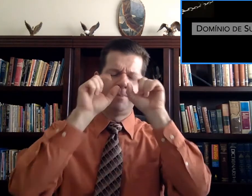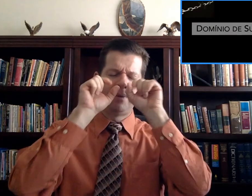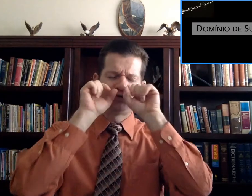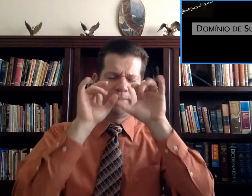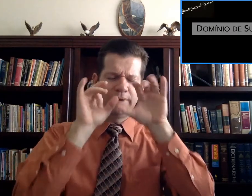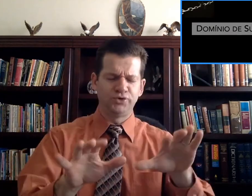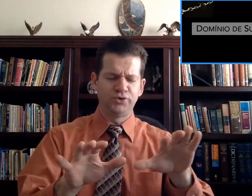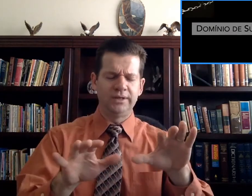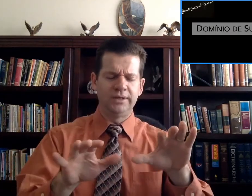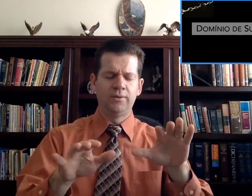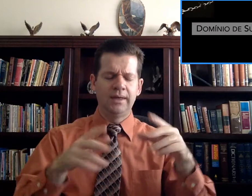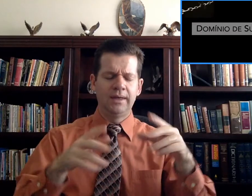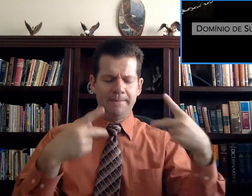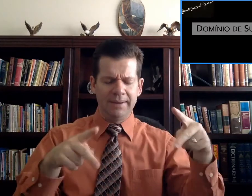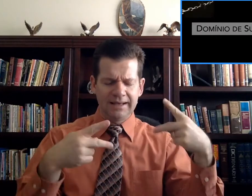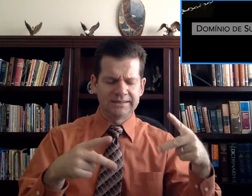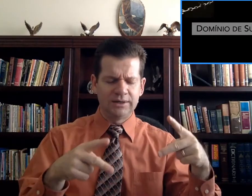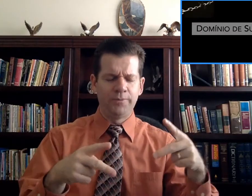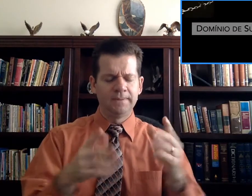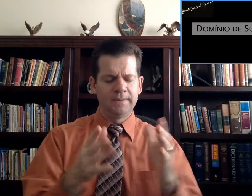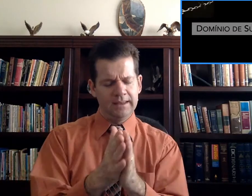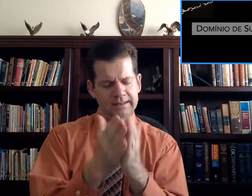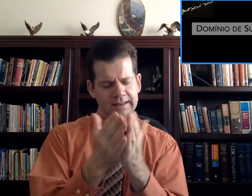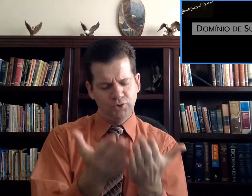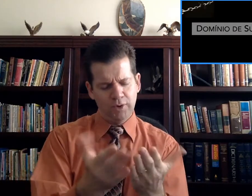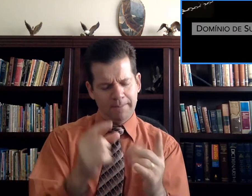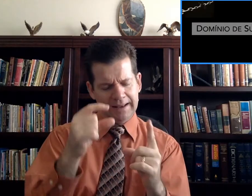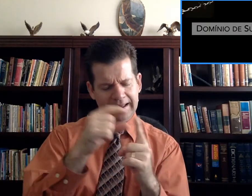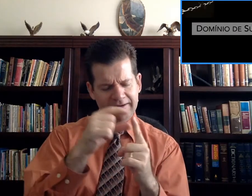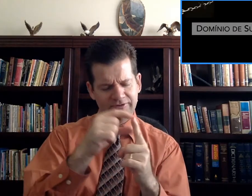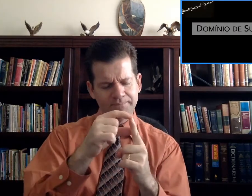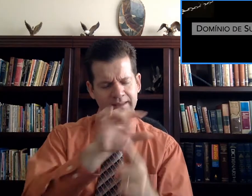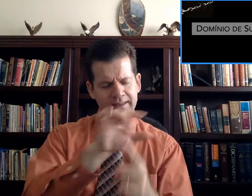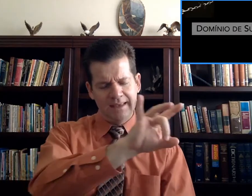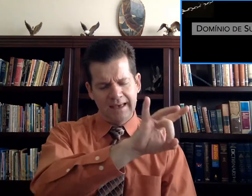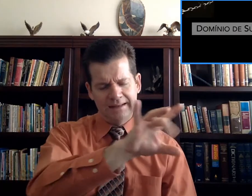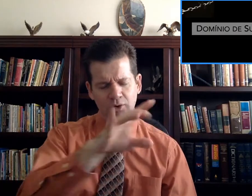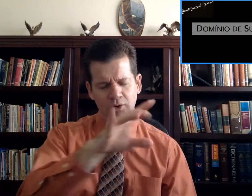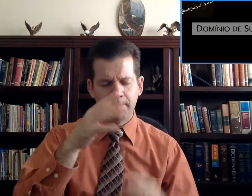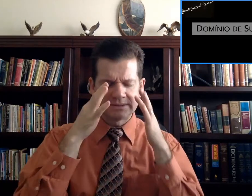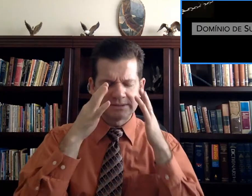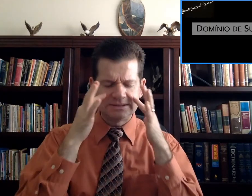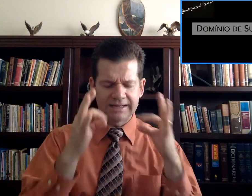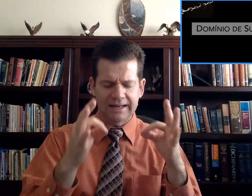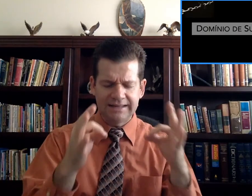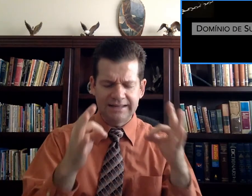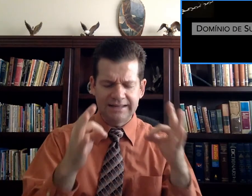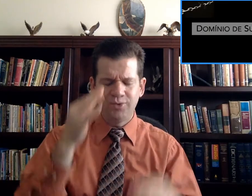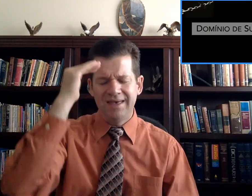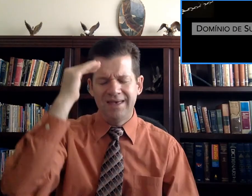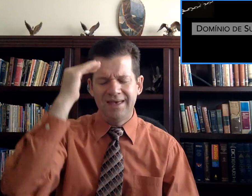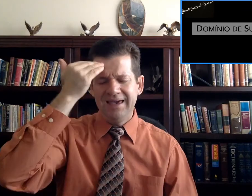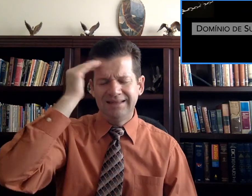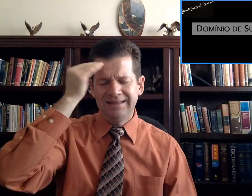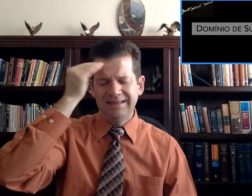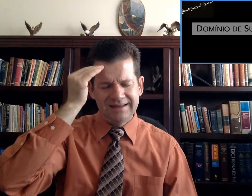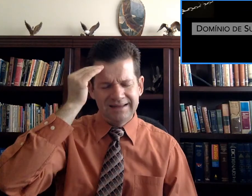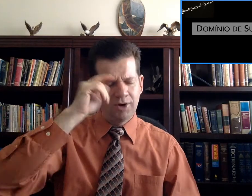peço que te abençoe, então, a pregação da Tua palavra, e cada um possa estar atento, entender, ó Pai,